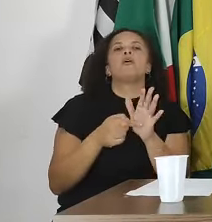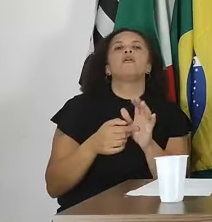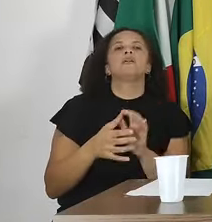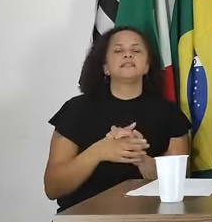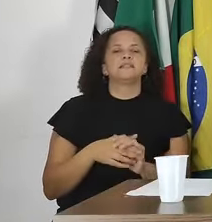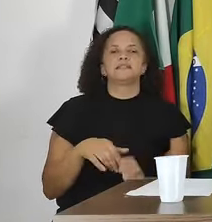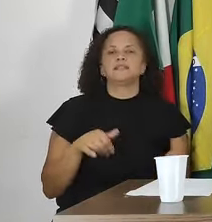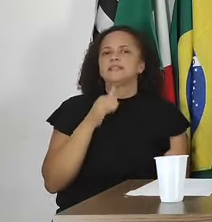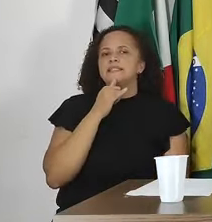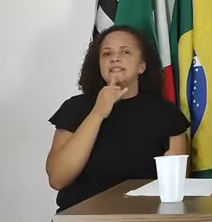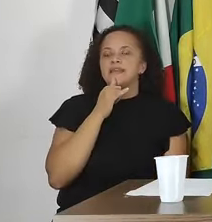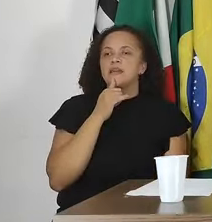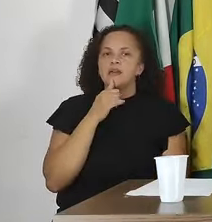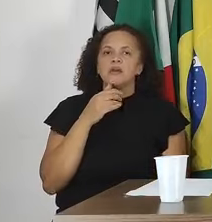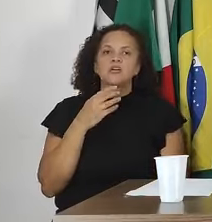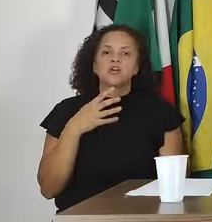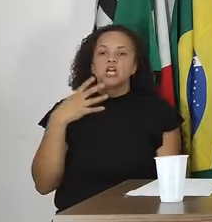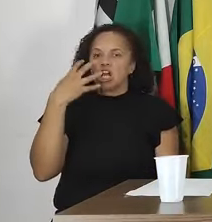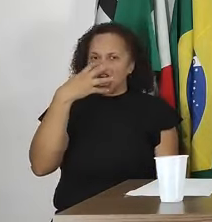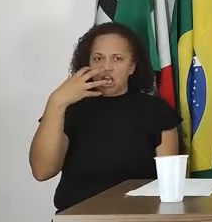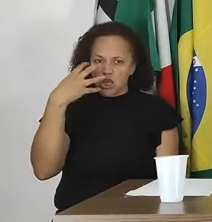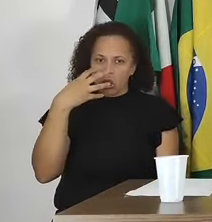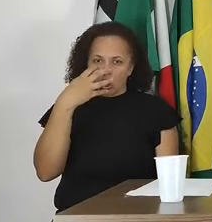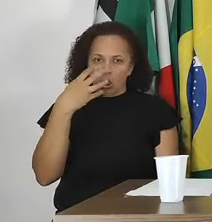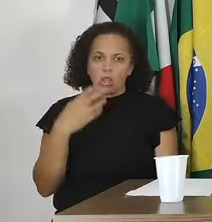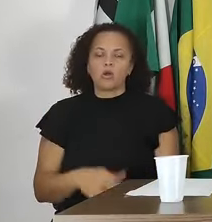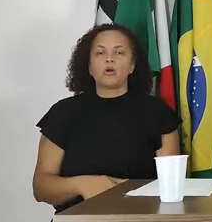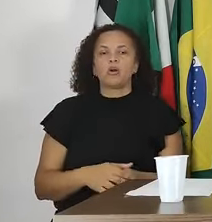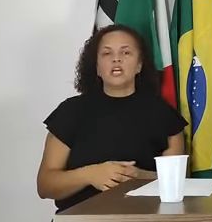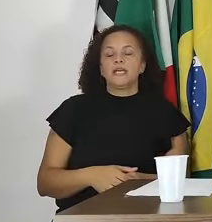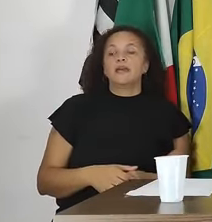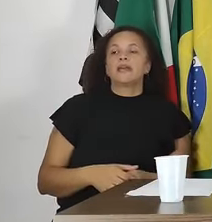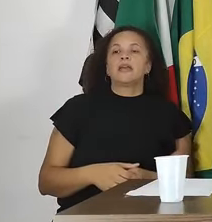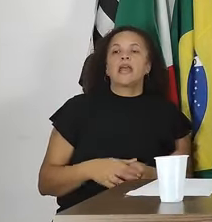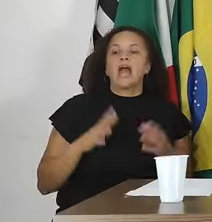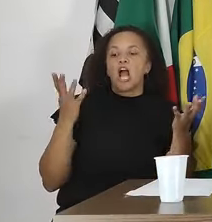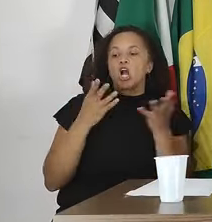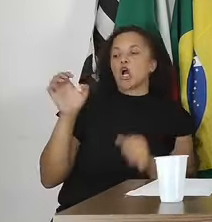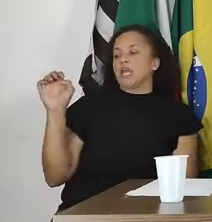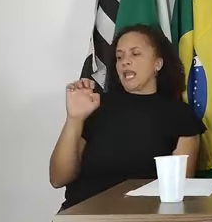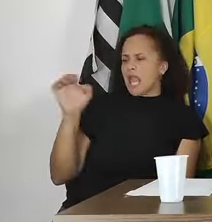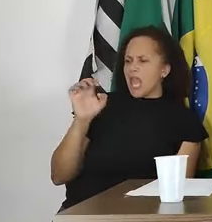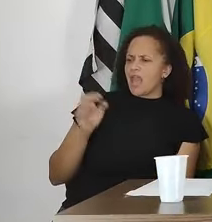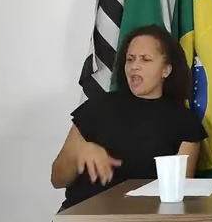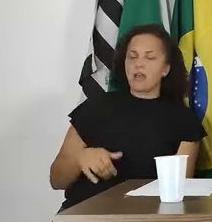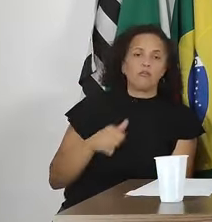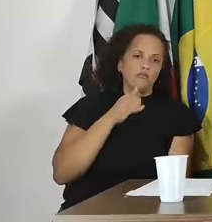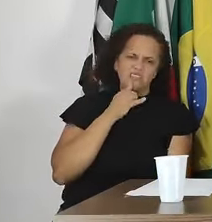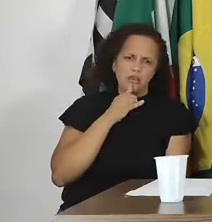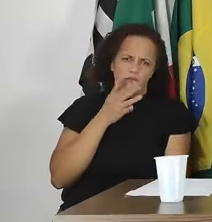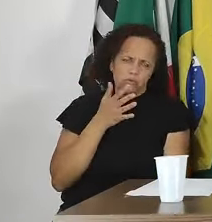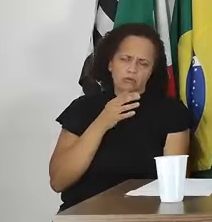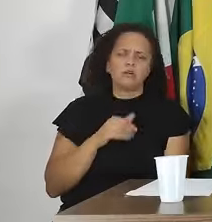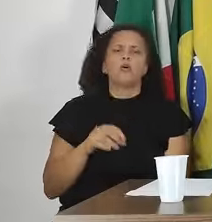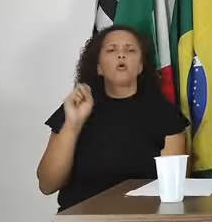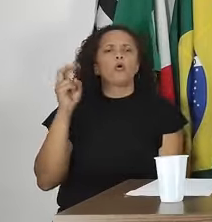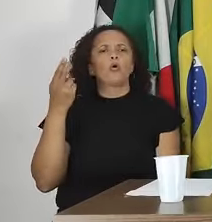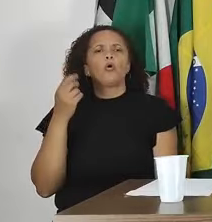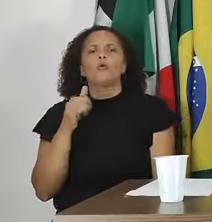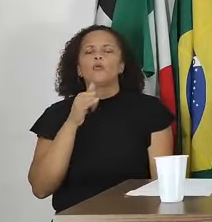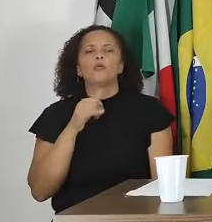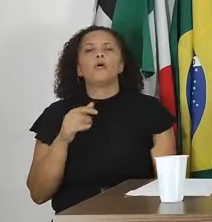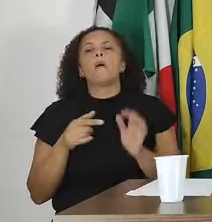que caiu no homossexualismo, expõem o problema que aquela jovem caiu nas drogas, né? Expõe porque